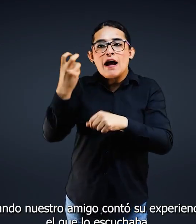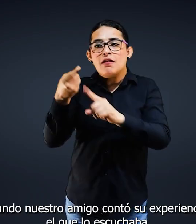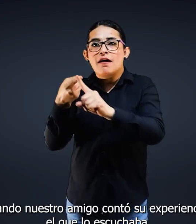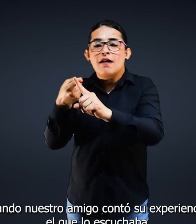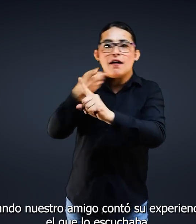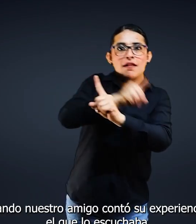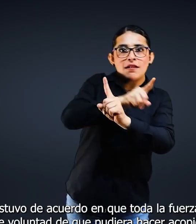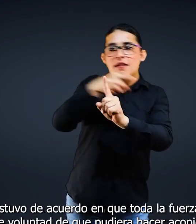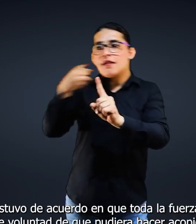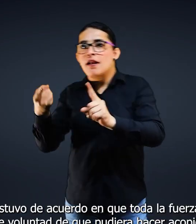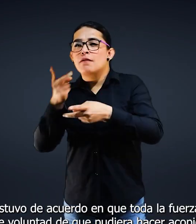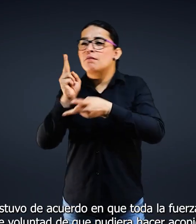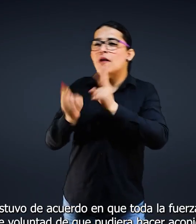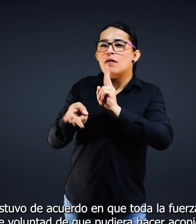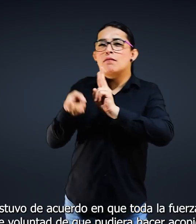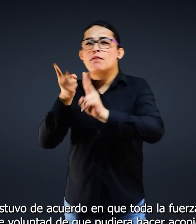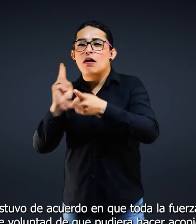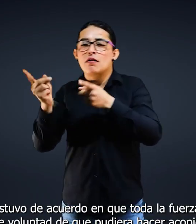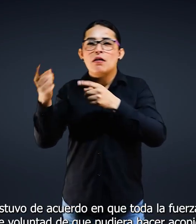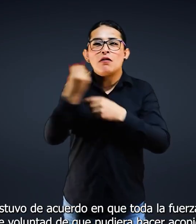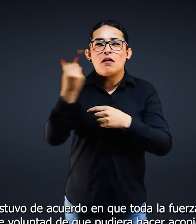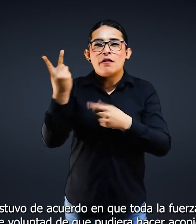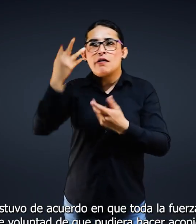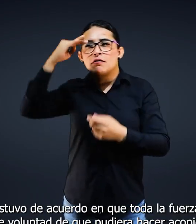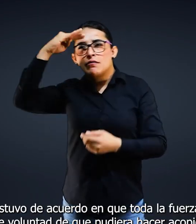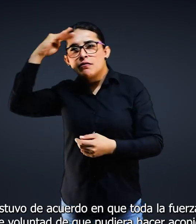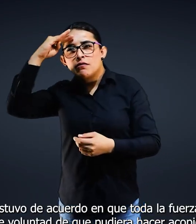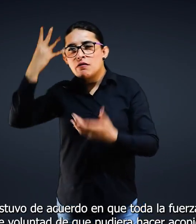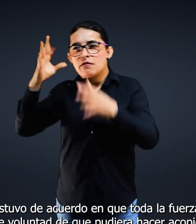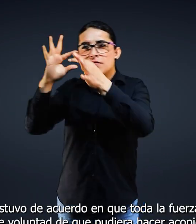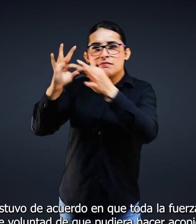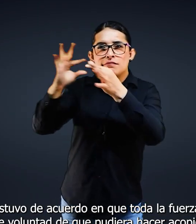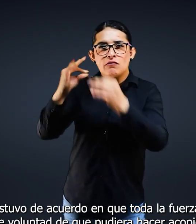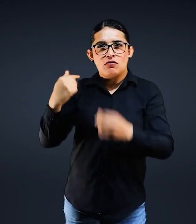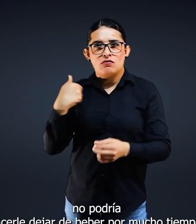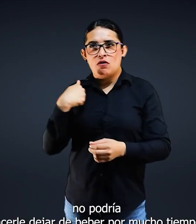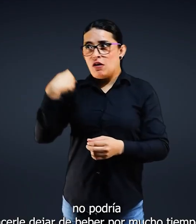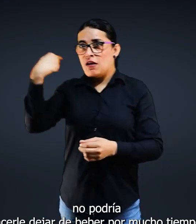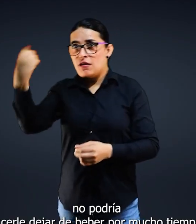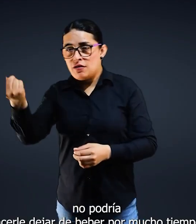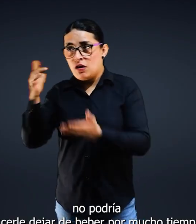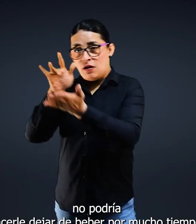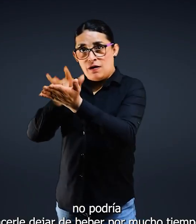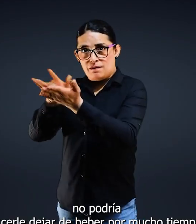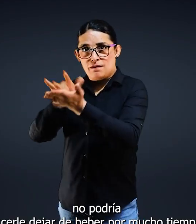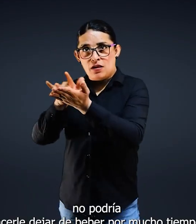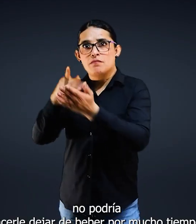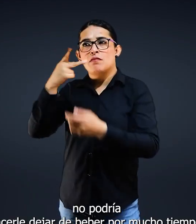que lo escuchaba estuvo de acuerdo en que toda la fuerza de voluntad de que pudiera hacer acopio no podría hacerle dejar de beber por